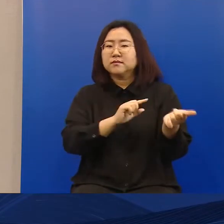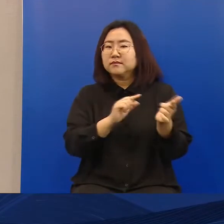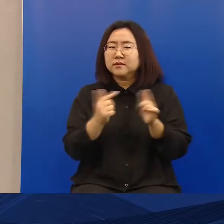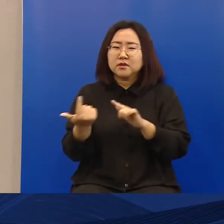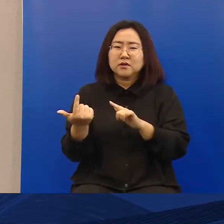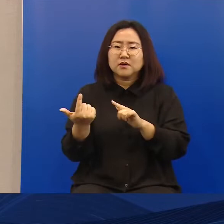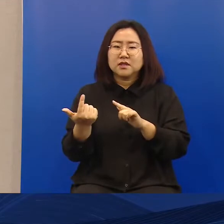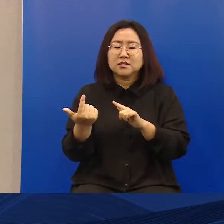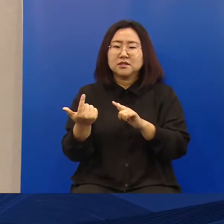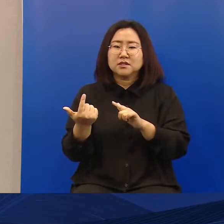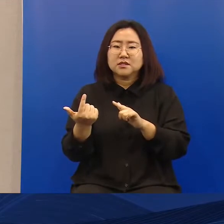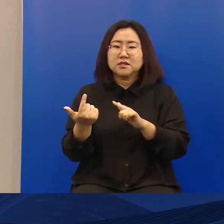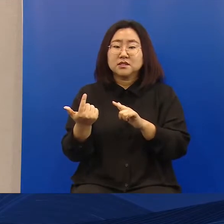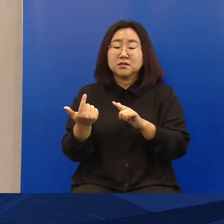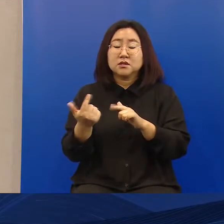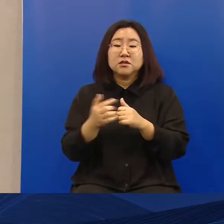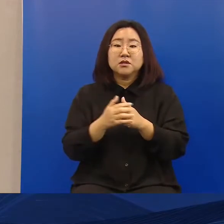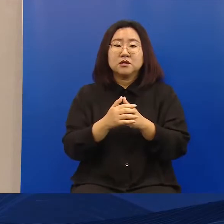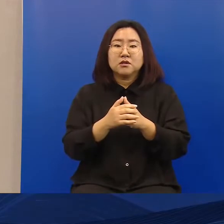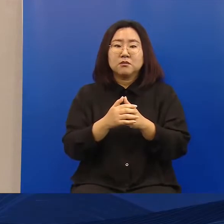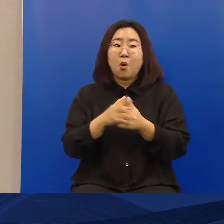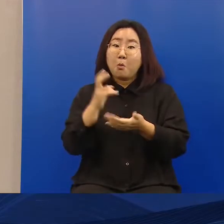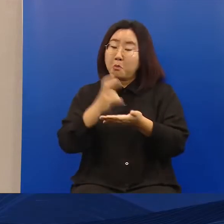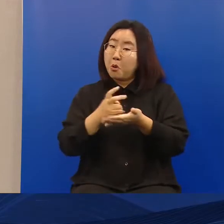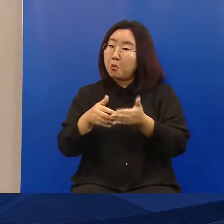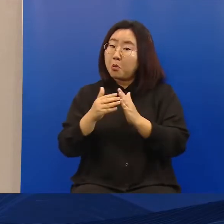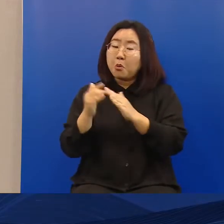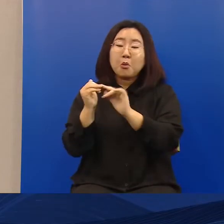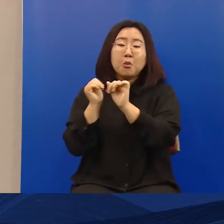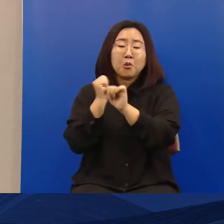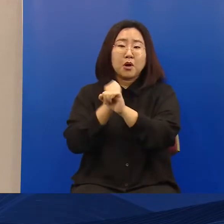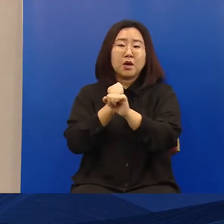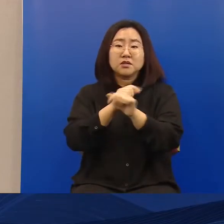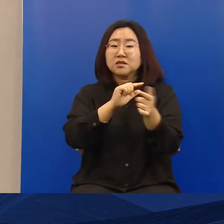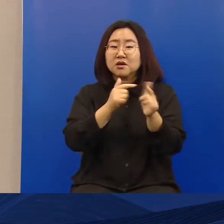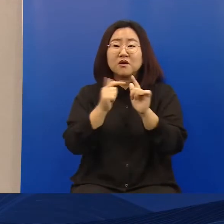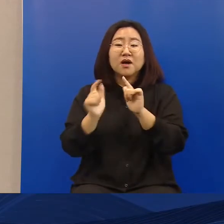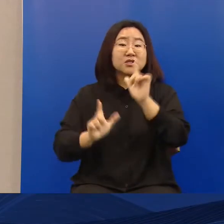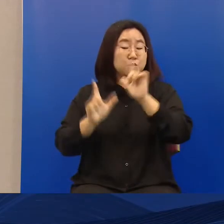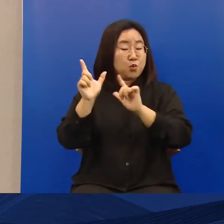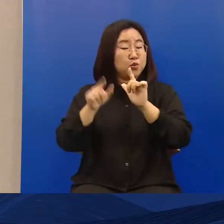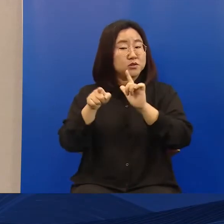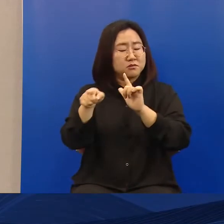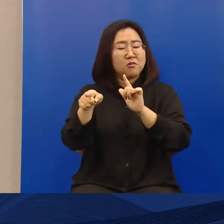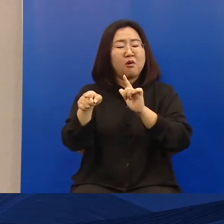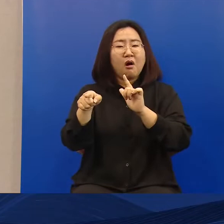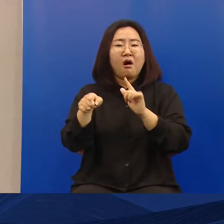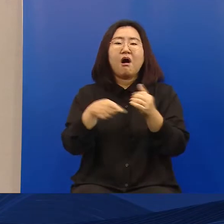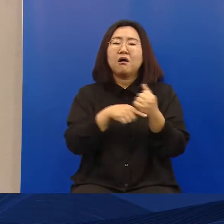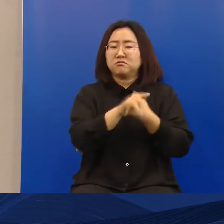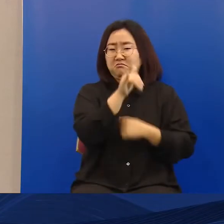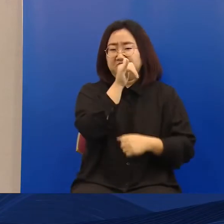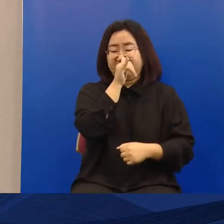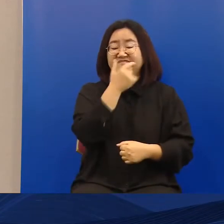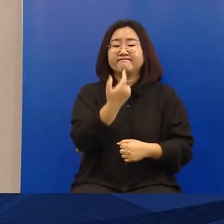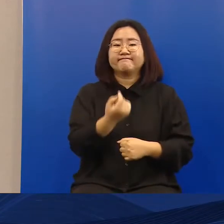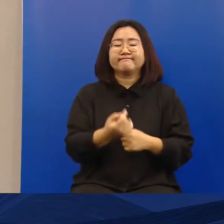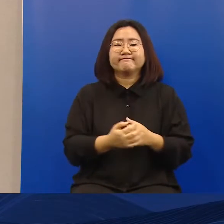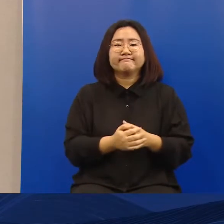가지 실험화시키고 또 제도적으로 정착해 나가는 이 모습들은 굉장히 우리가 의미가 있는 것